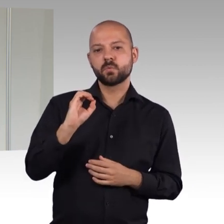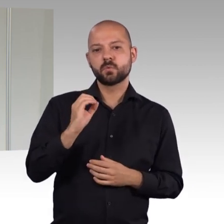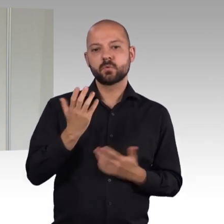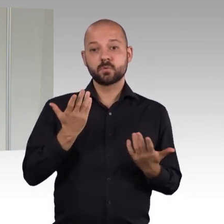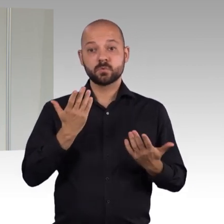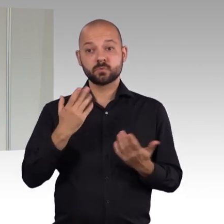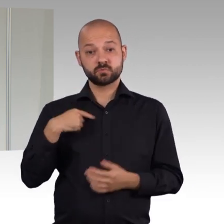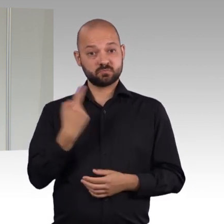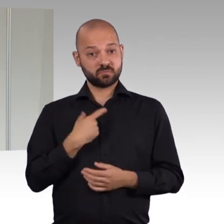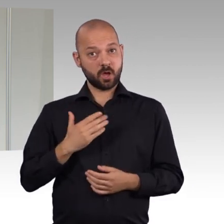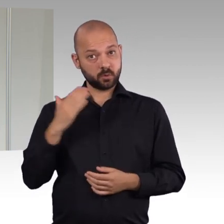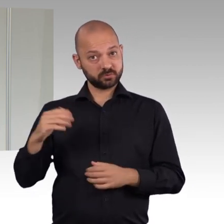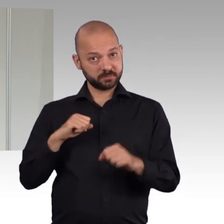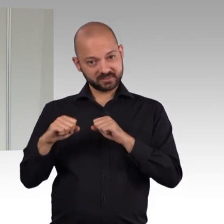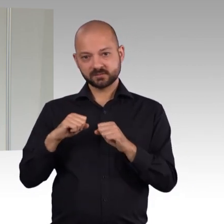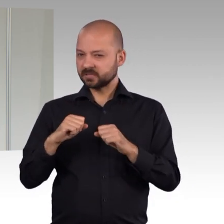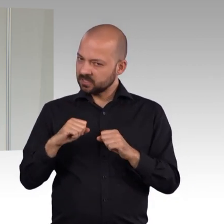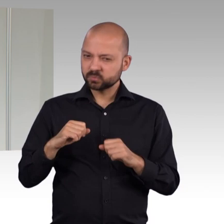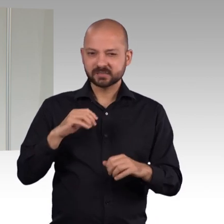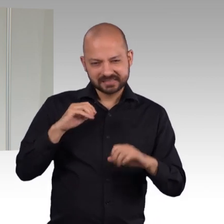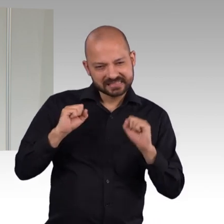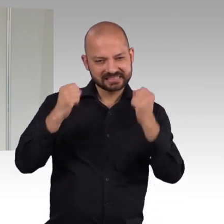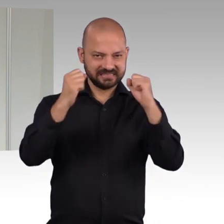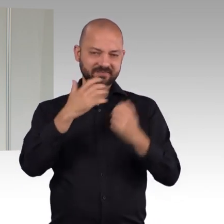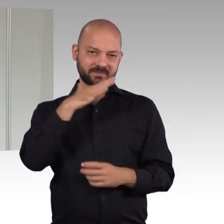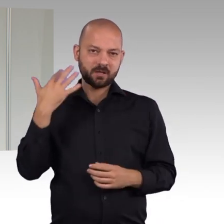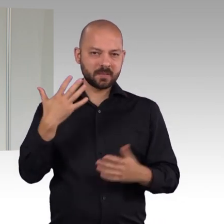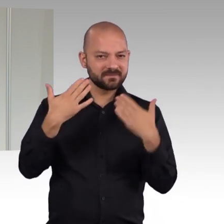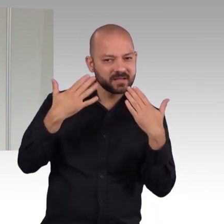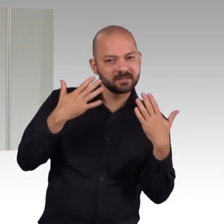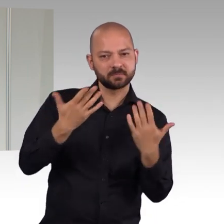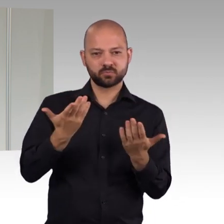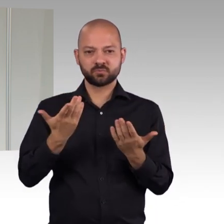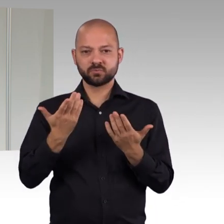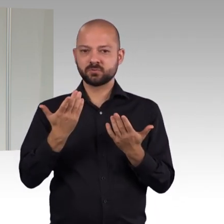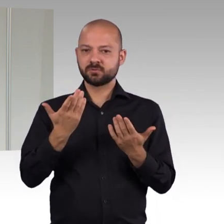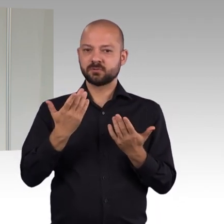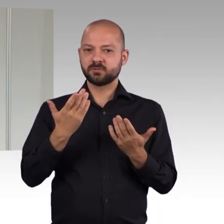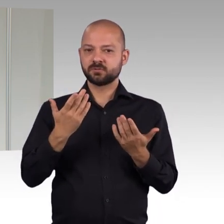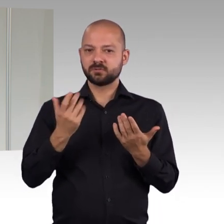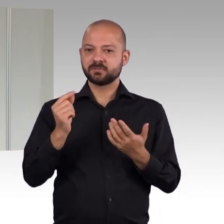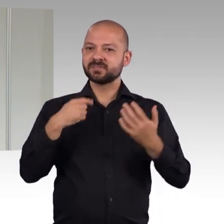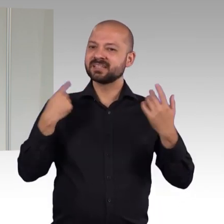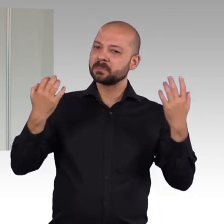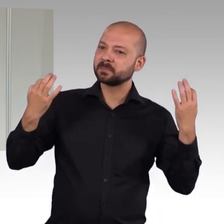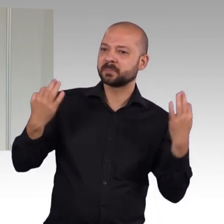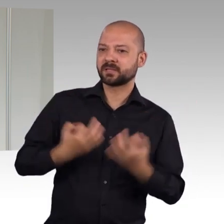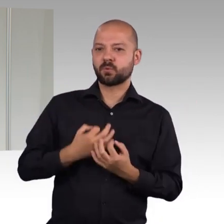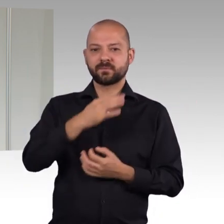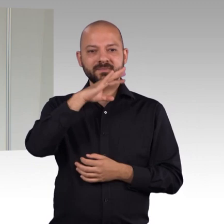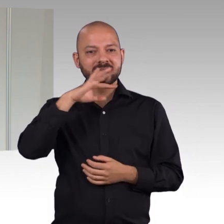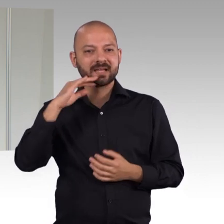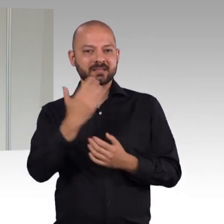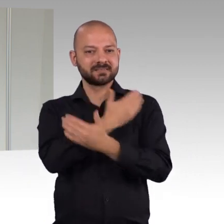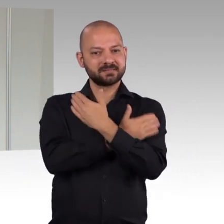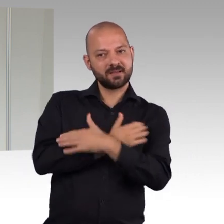Präsident andere Schwerpunkte setzt. Dass wir mit anderen Partnern multilateral weiter zusammenarbeiten wollen. Und im Verteidigungsbereich